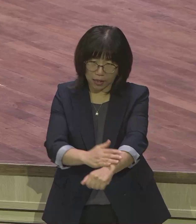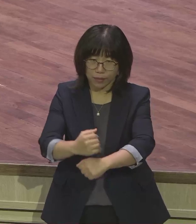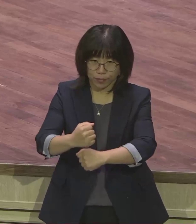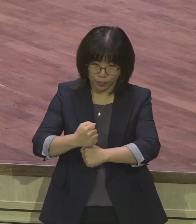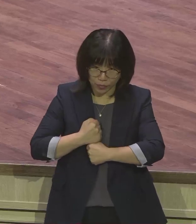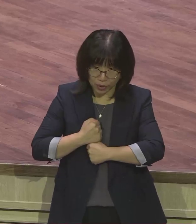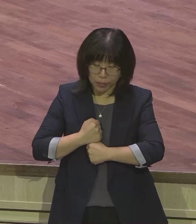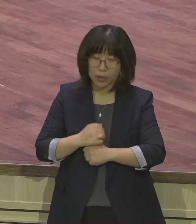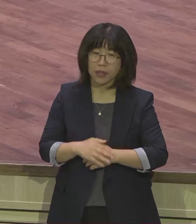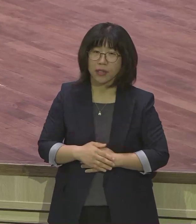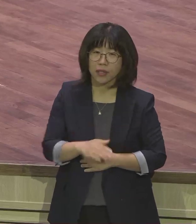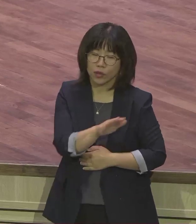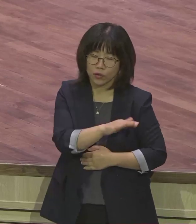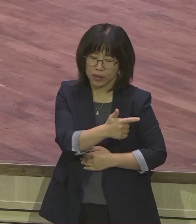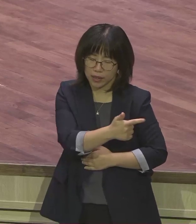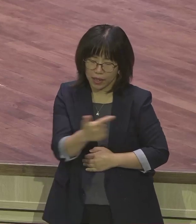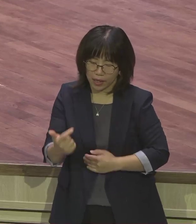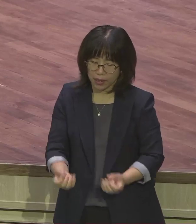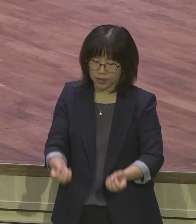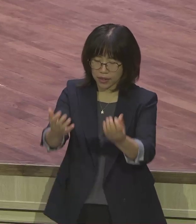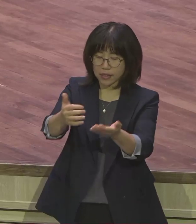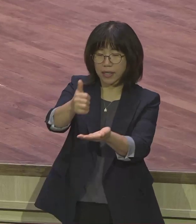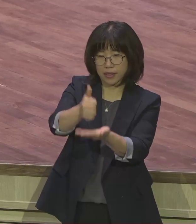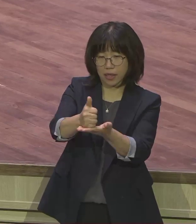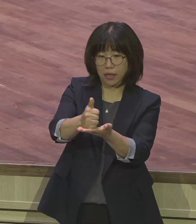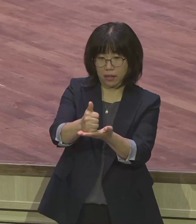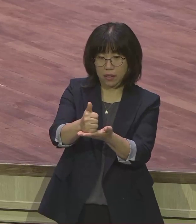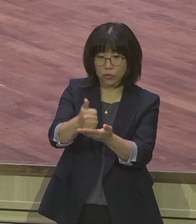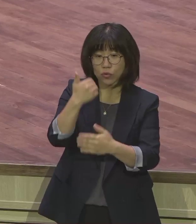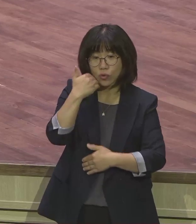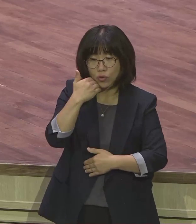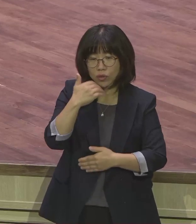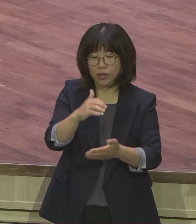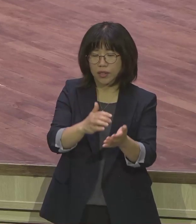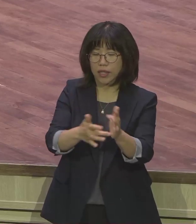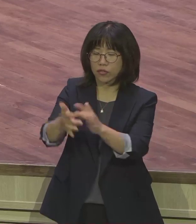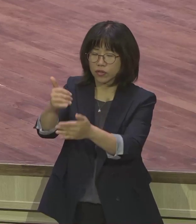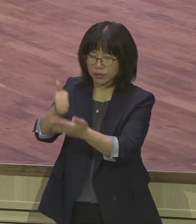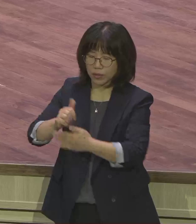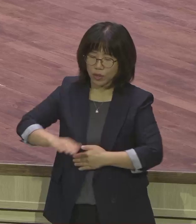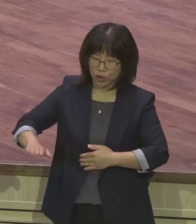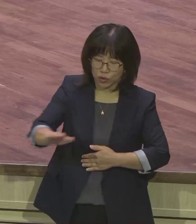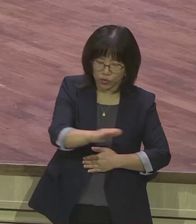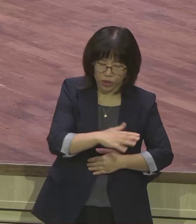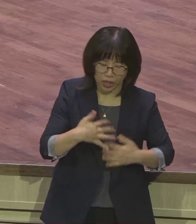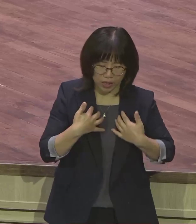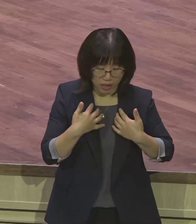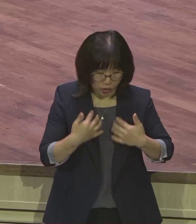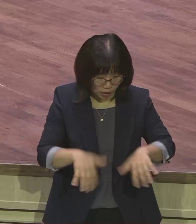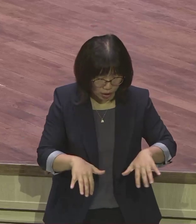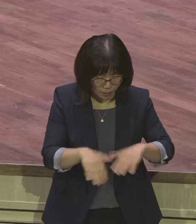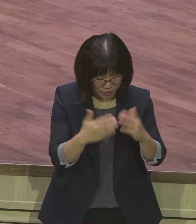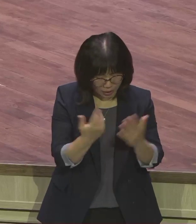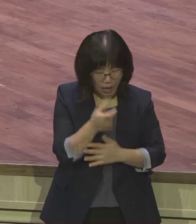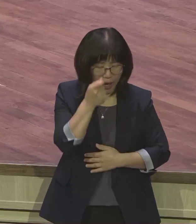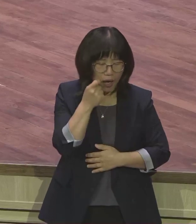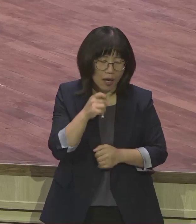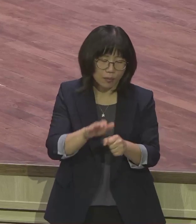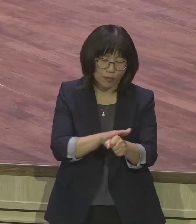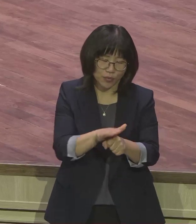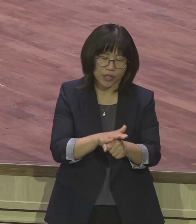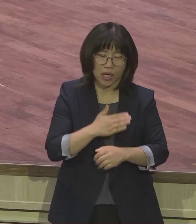대제사장은 우리에게 있는 대제사장은 우리의 연약함을 동정하지 못하실 리가 아니오